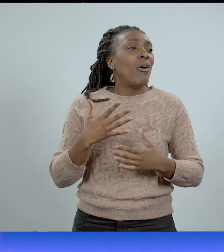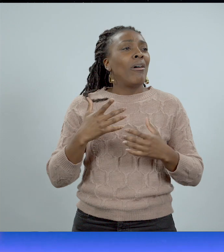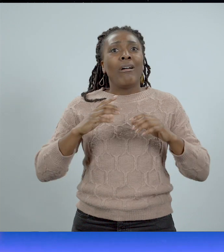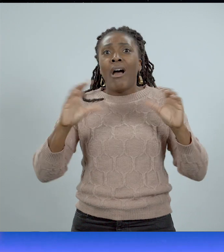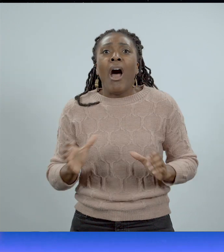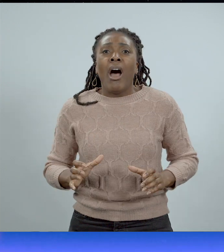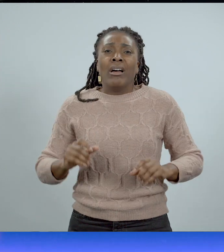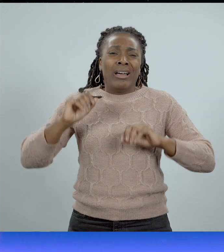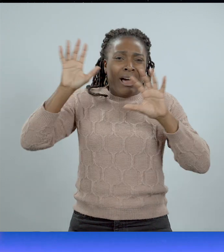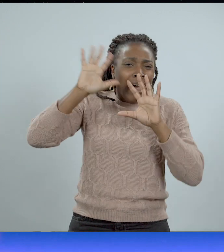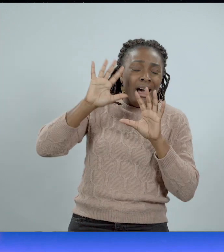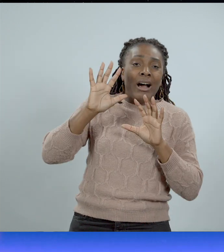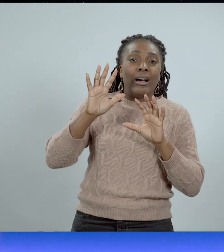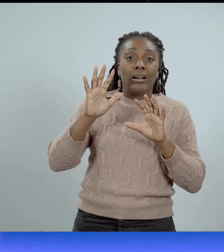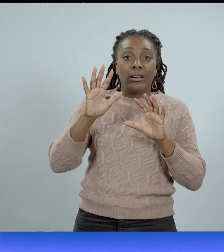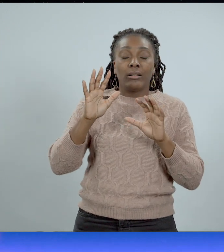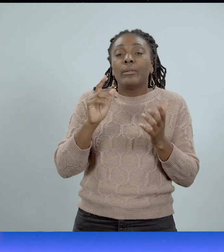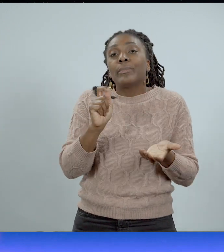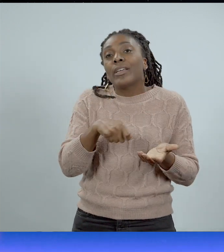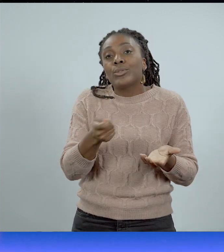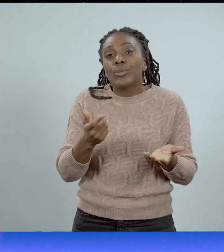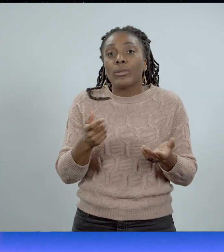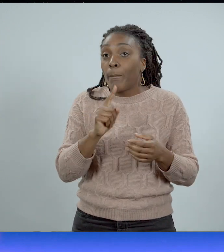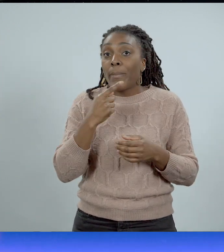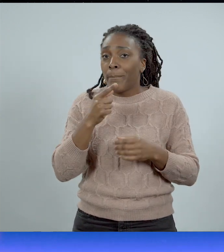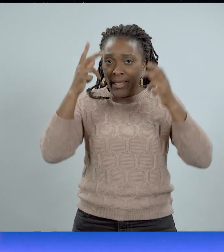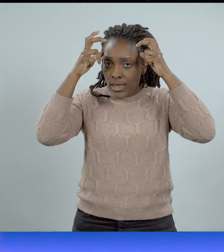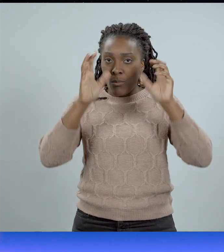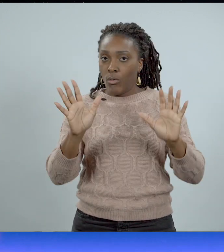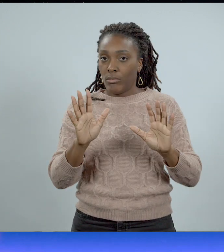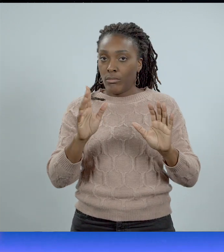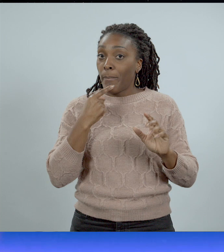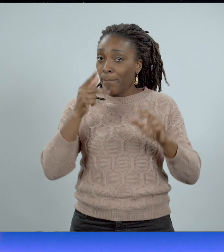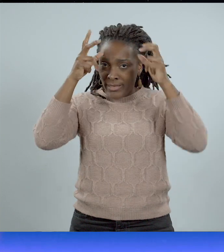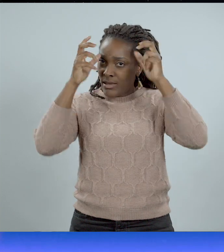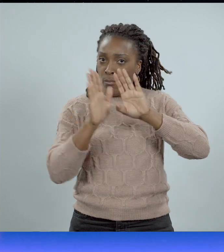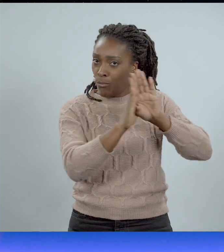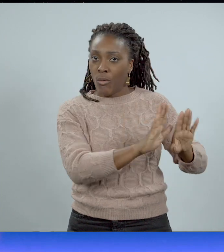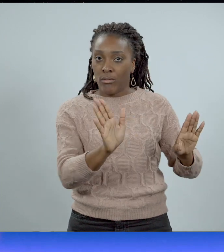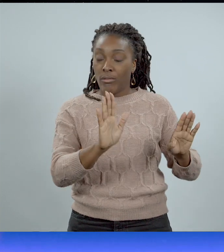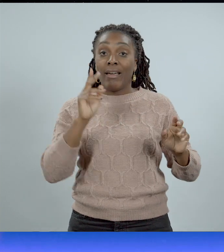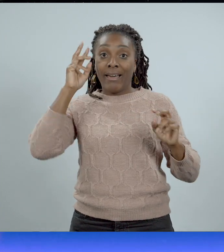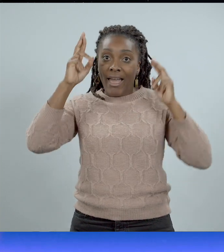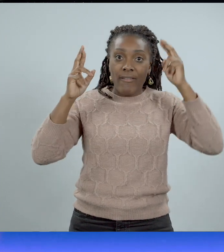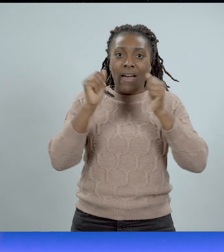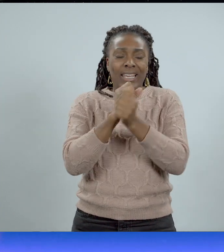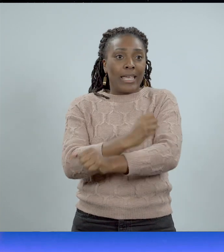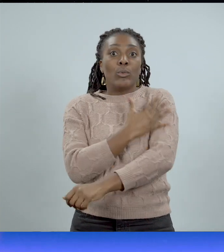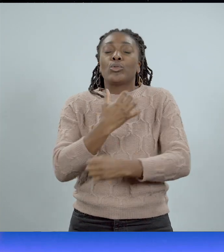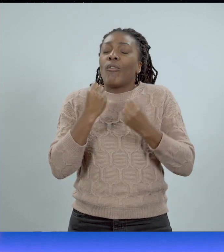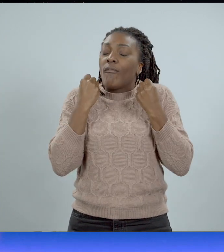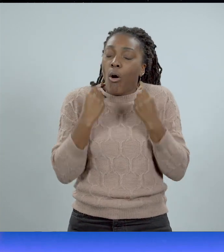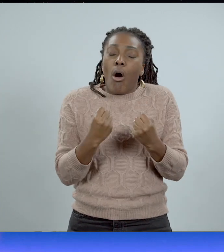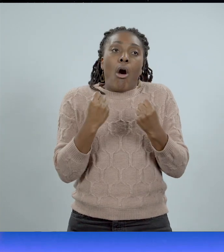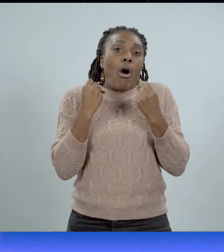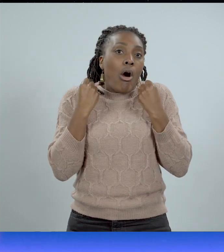crainte, la peur, vous êtes effrayé par quelque chose. Bien sûr, je ne parle pas d'un rêve démoniaque, mais je parle d'un rêve qui est émotionnellement